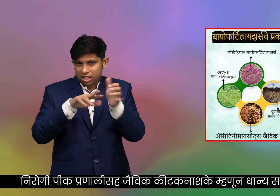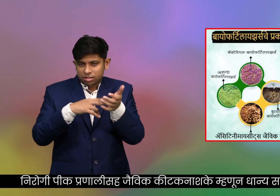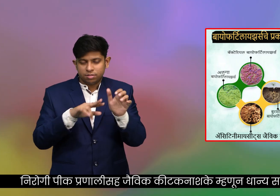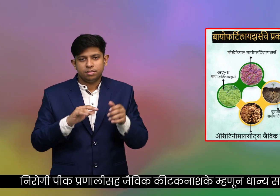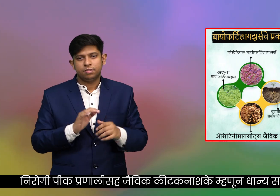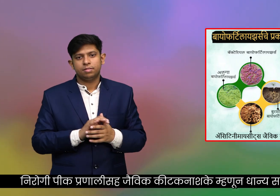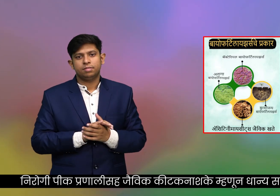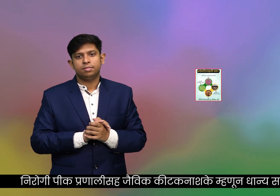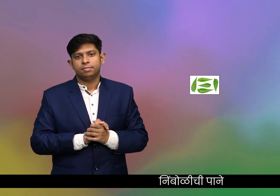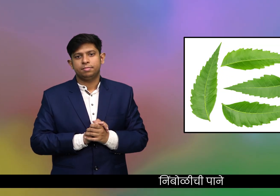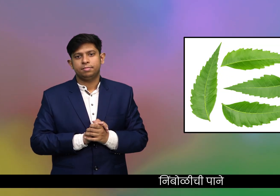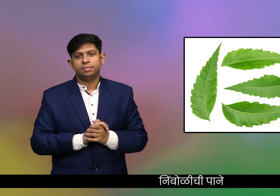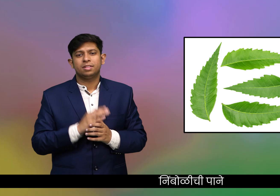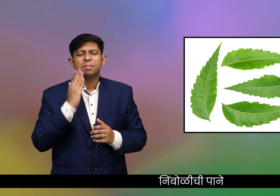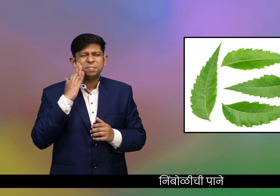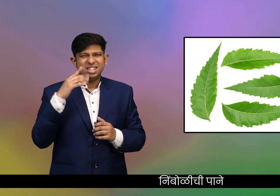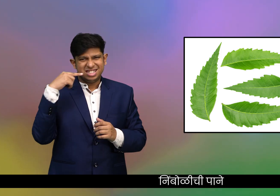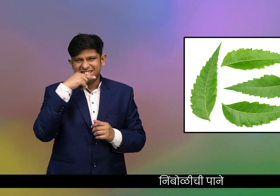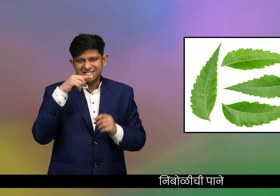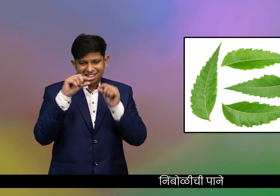विशेषतः निंबोळीचे पाने